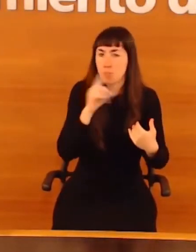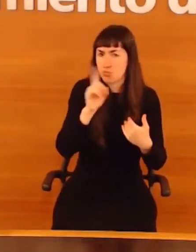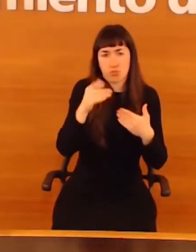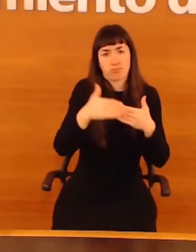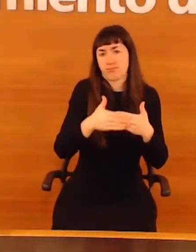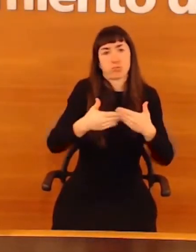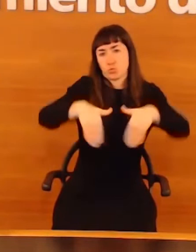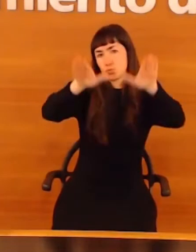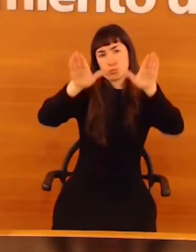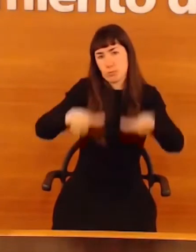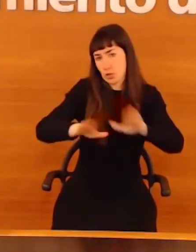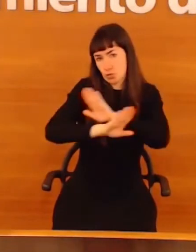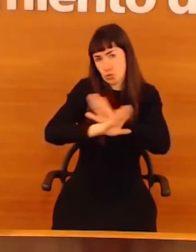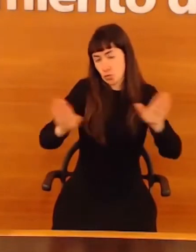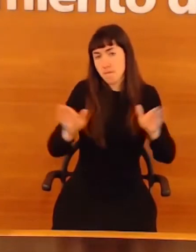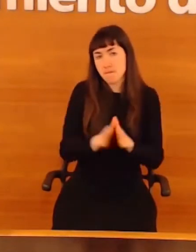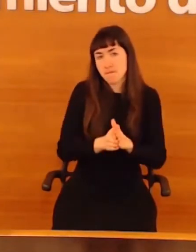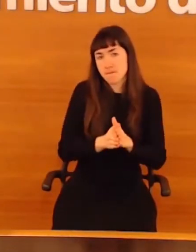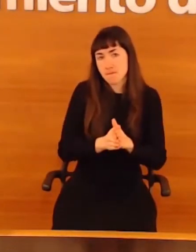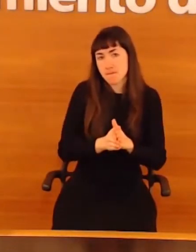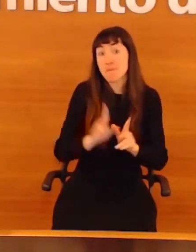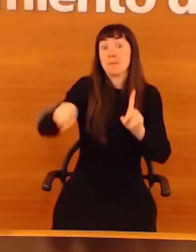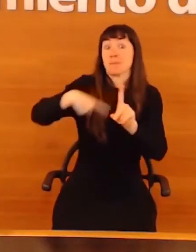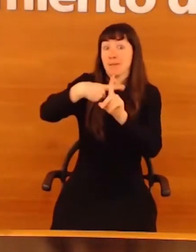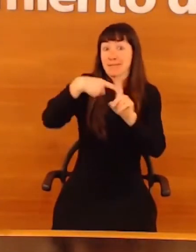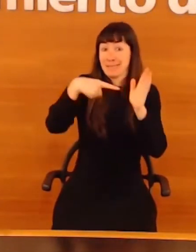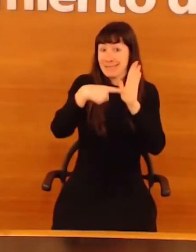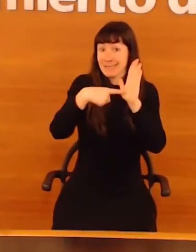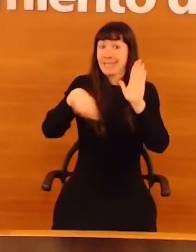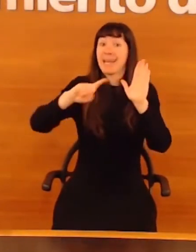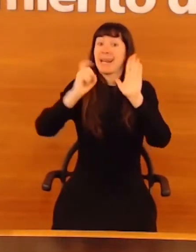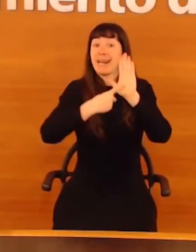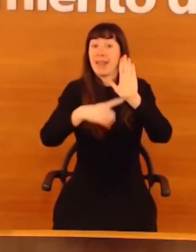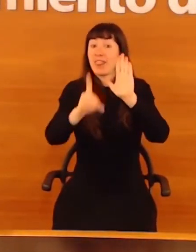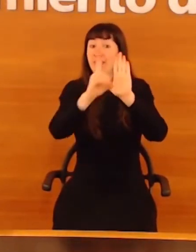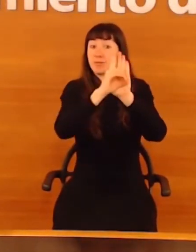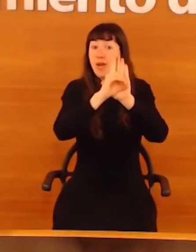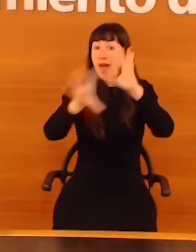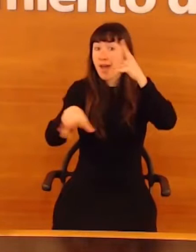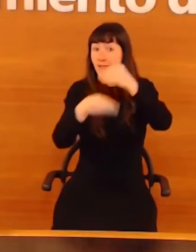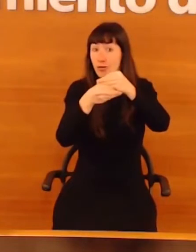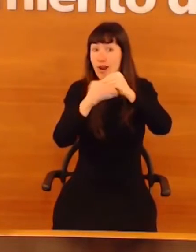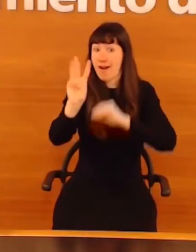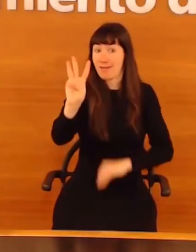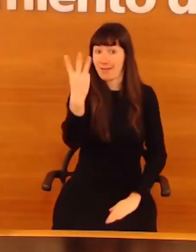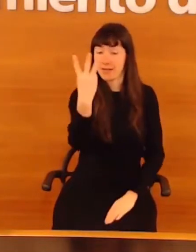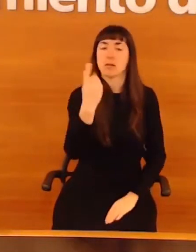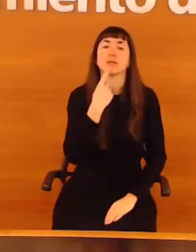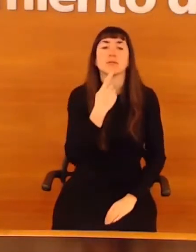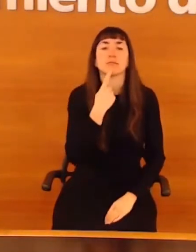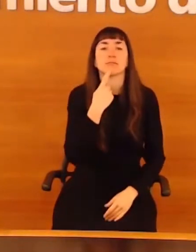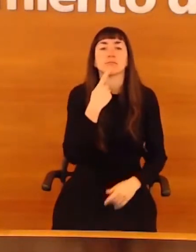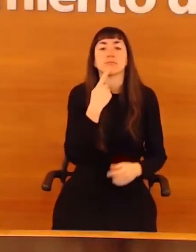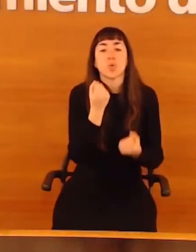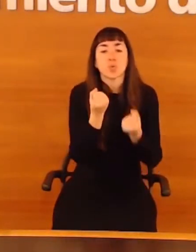más, quedan también regularizados en esta disposición adicional tercera, de tal manera que el cómputo de los